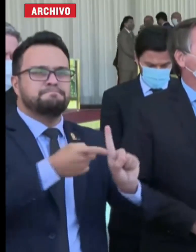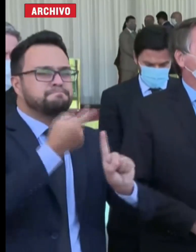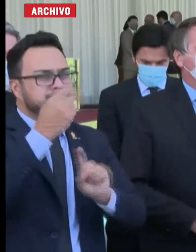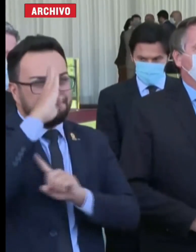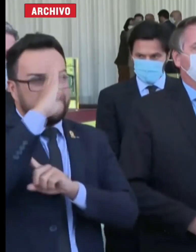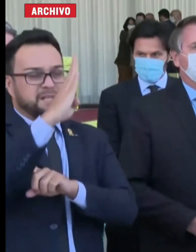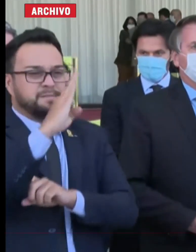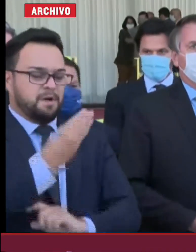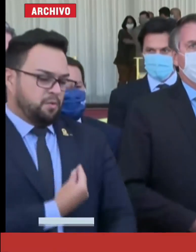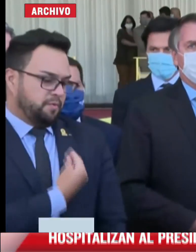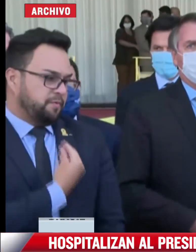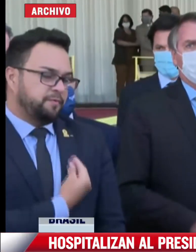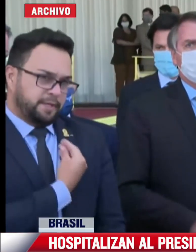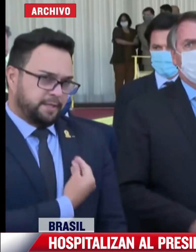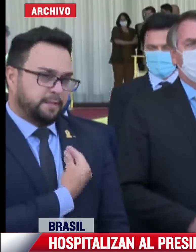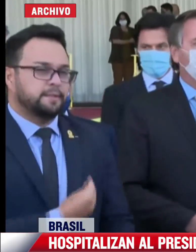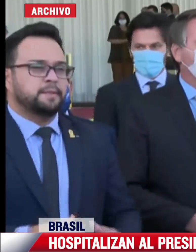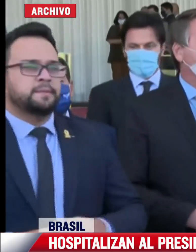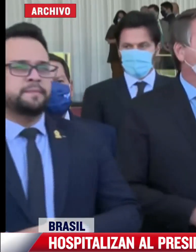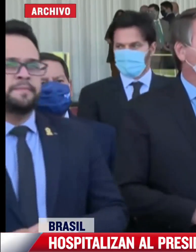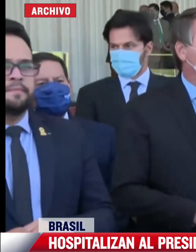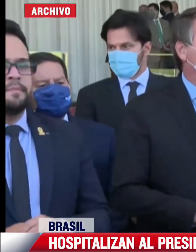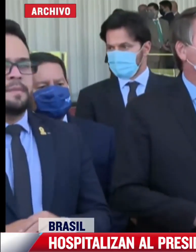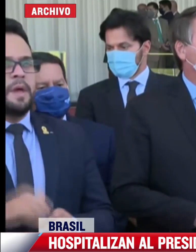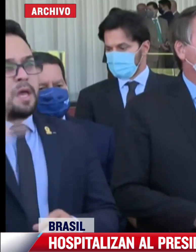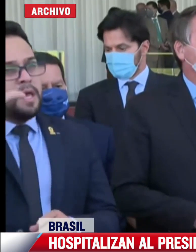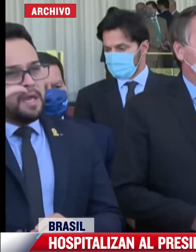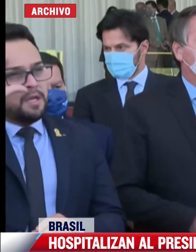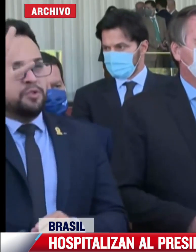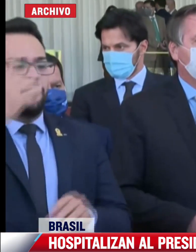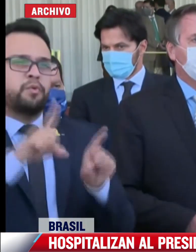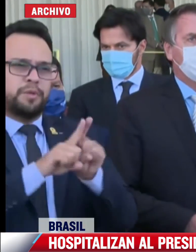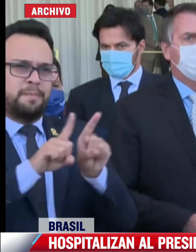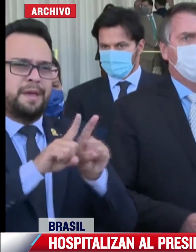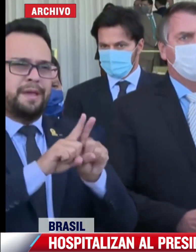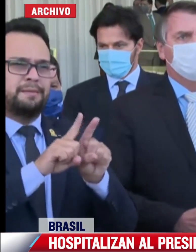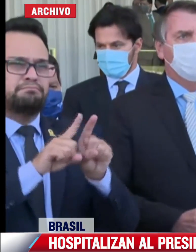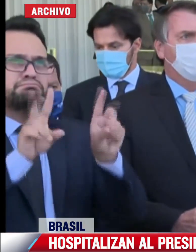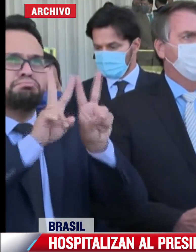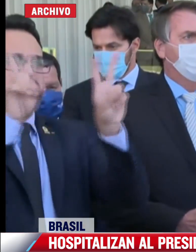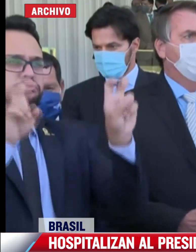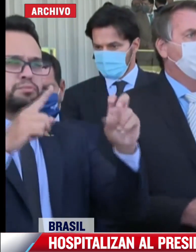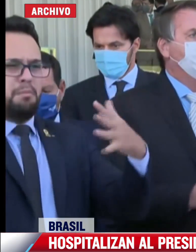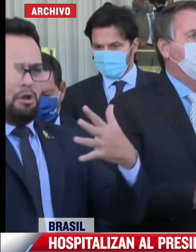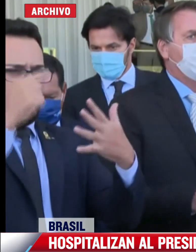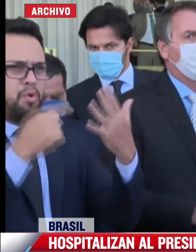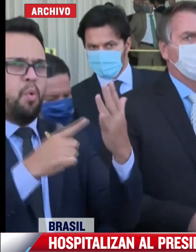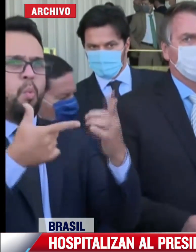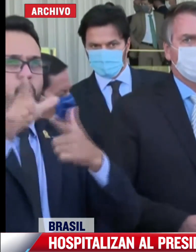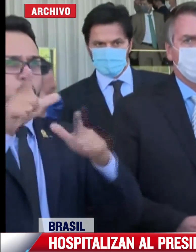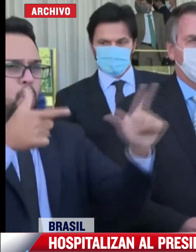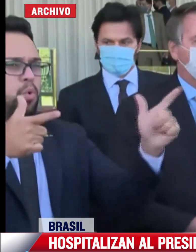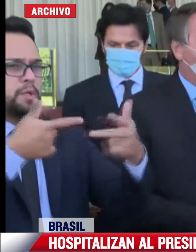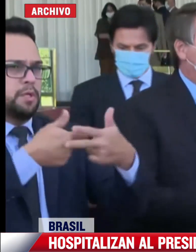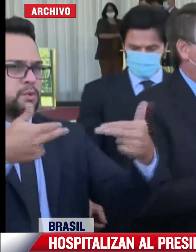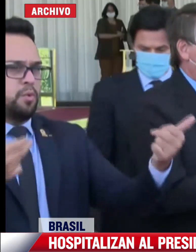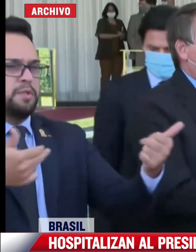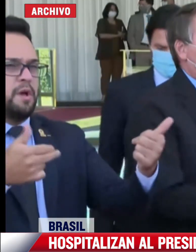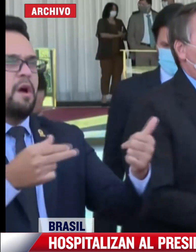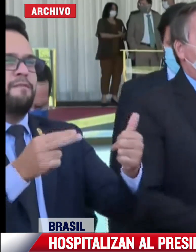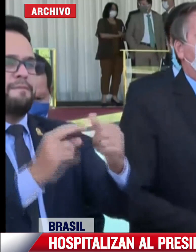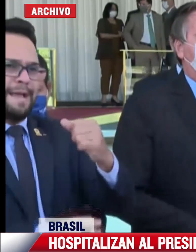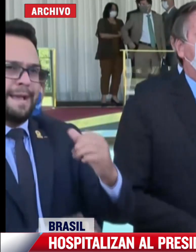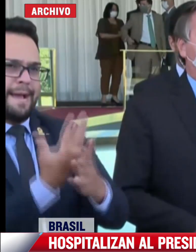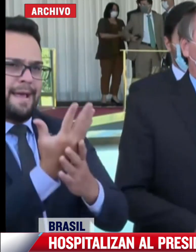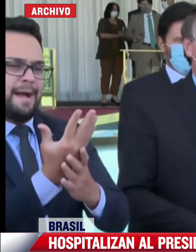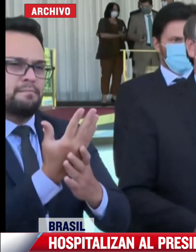Y en Brasil, el presidente Jair Bolsonaro fue ingresado ayer al hospital de las Fuerzas Armadas de Brasilia debido a intensos dolores abdominales.